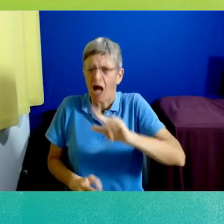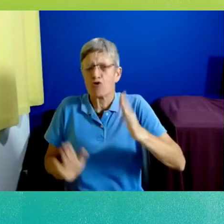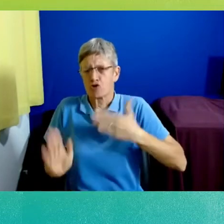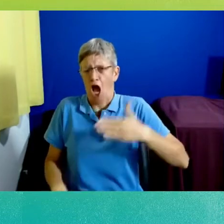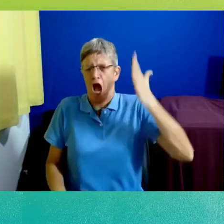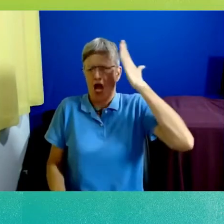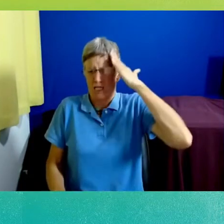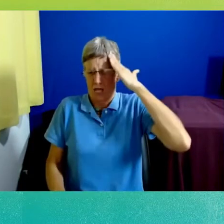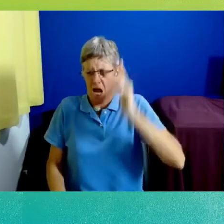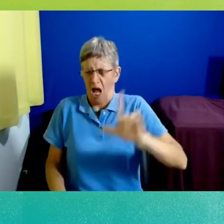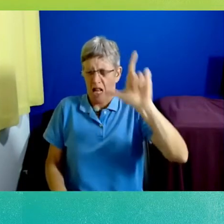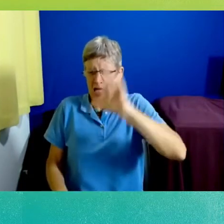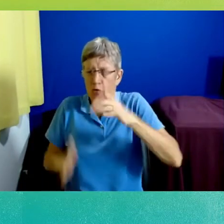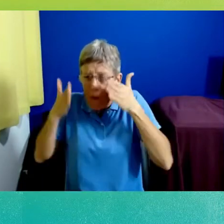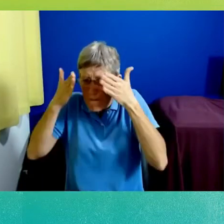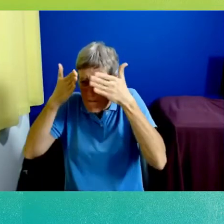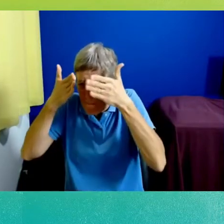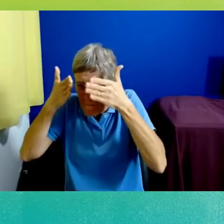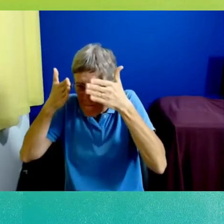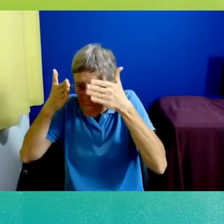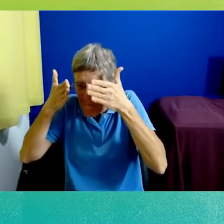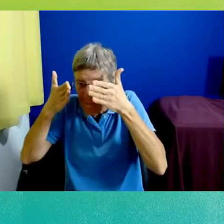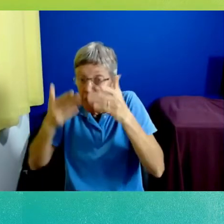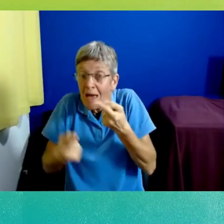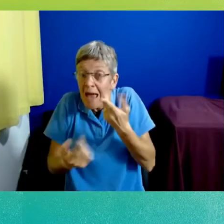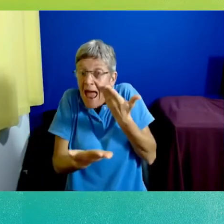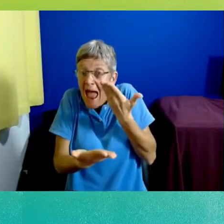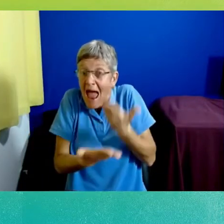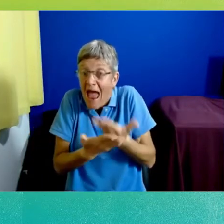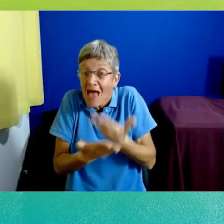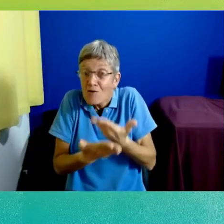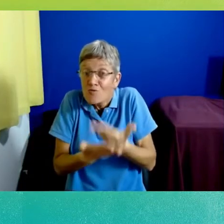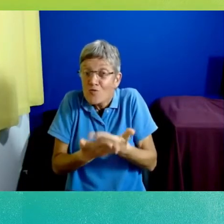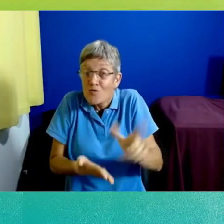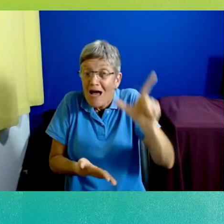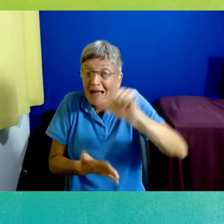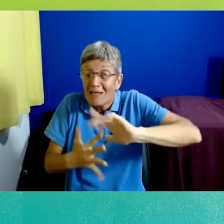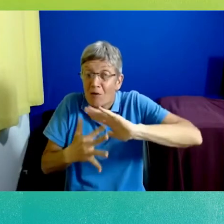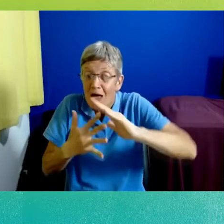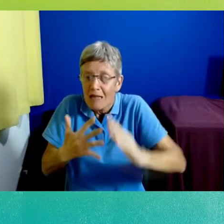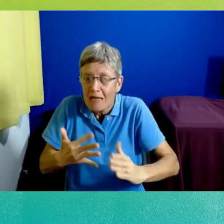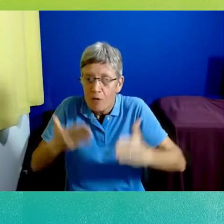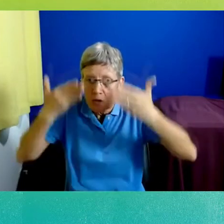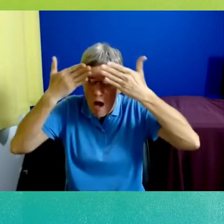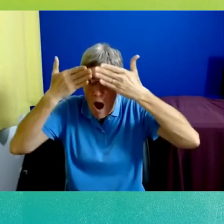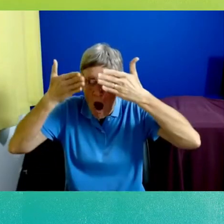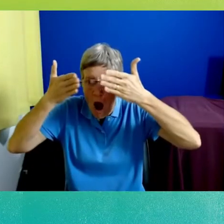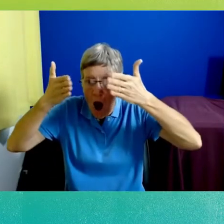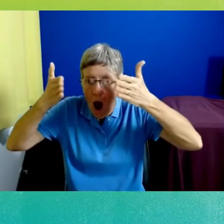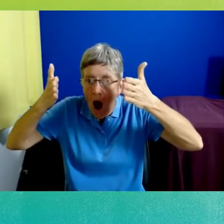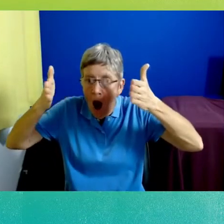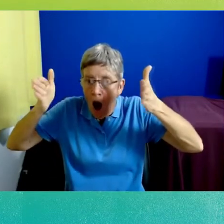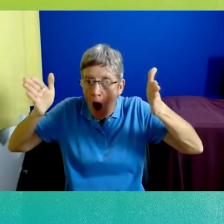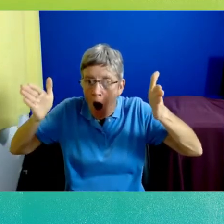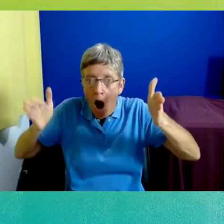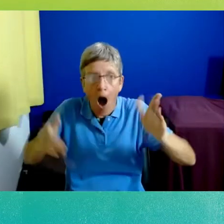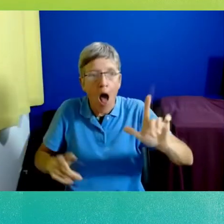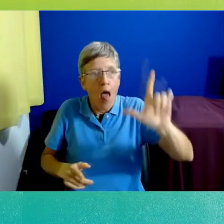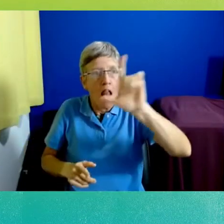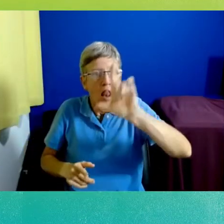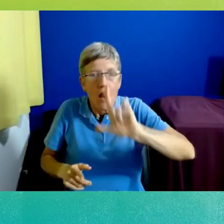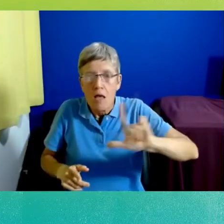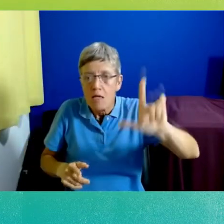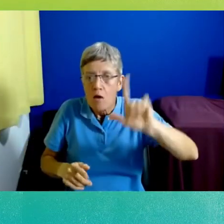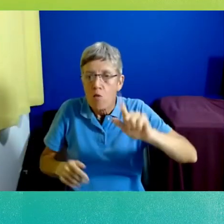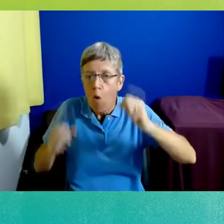A ideia é que, às vezes, eu já sei literatura, mas às vezes a pessoa está focada em apenas um campo e